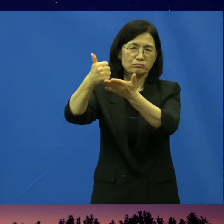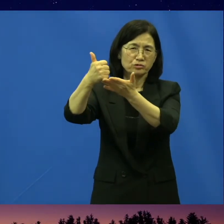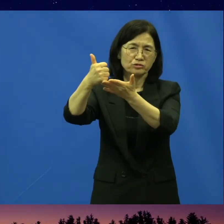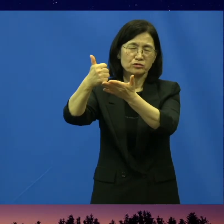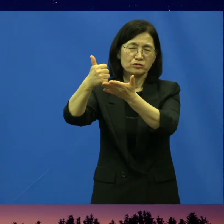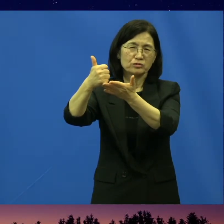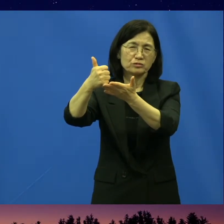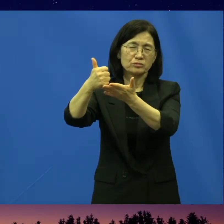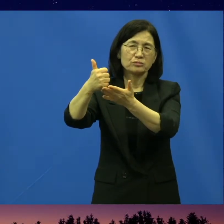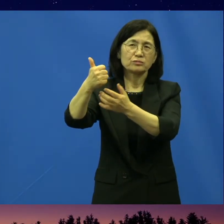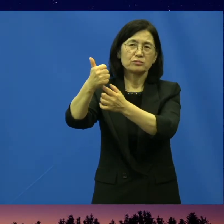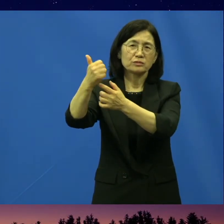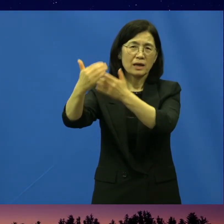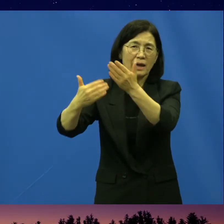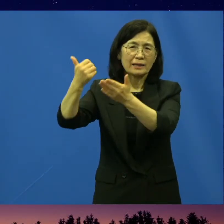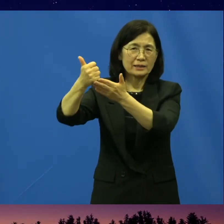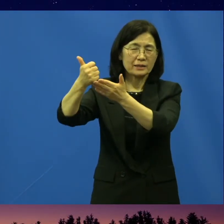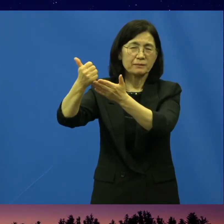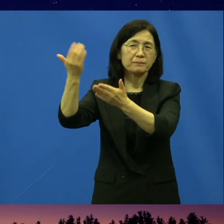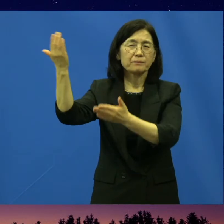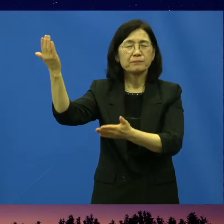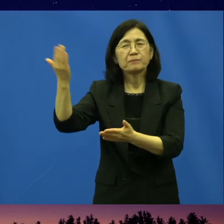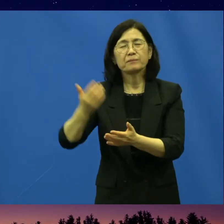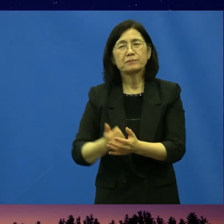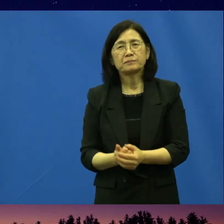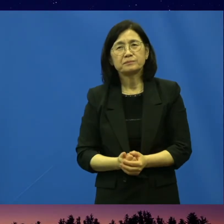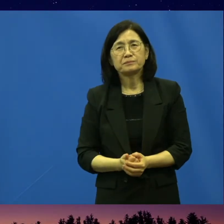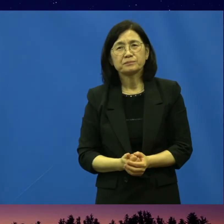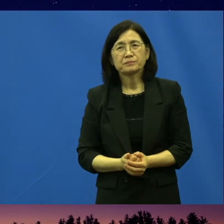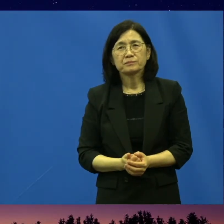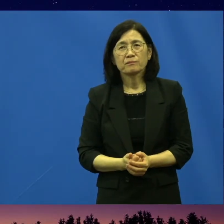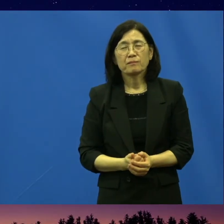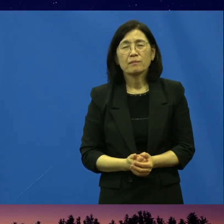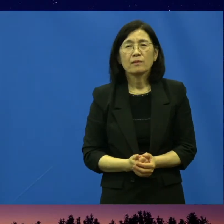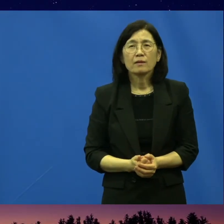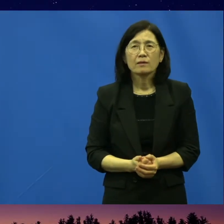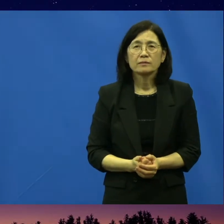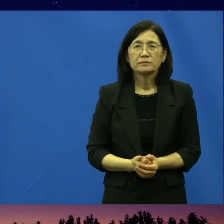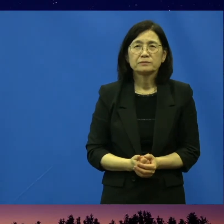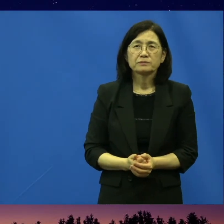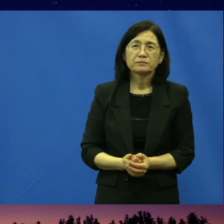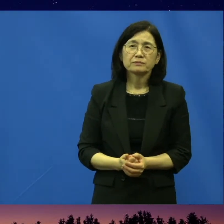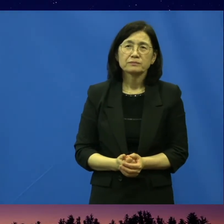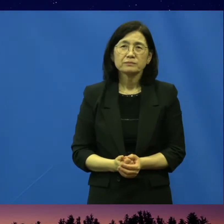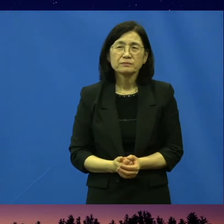권세를 가지시고 통치하시고 다스리시는 하나님. 여러분 보세요, 여러분.